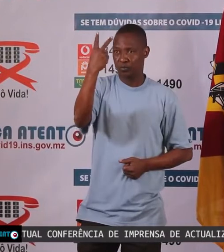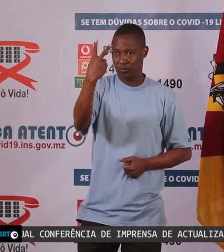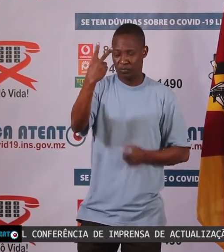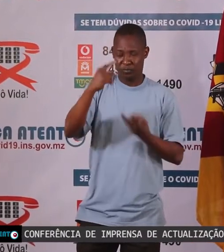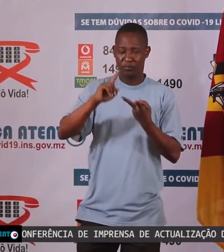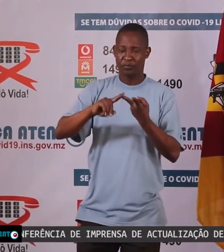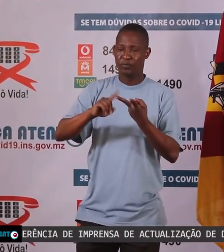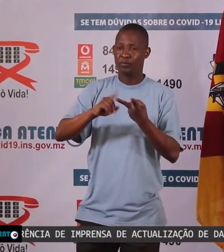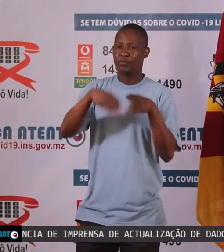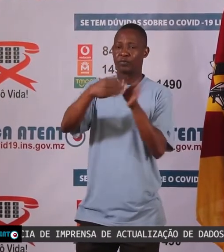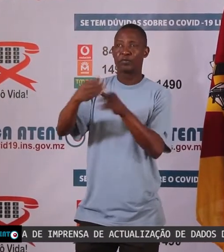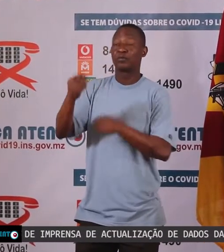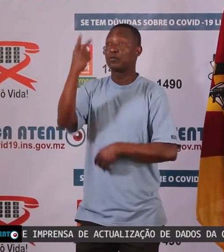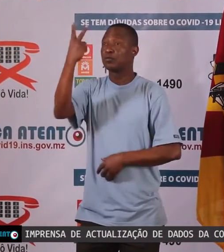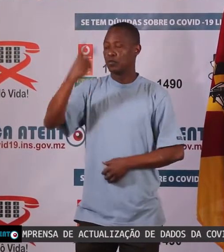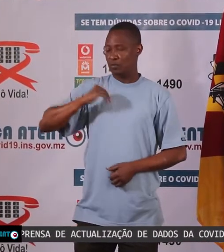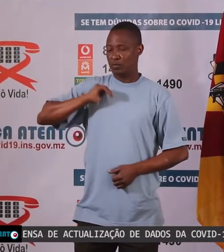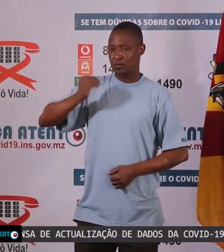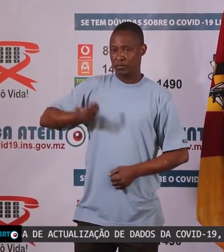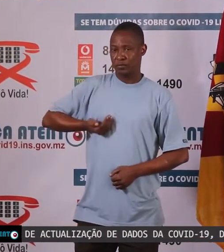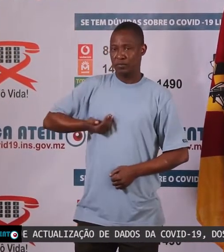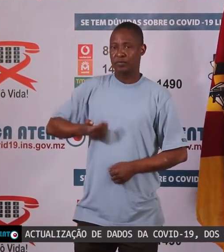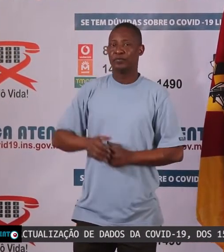do sexo feminino.